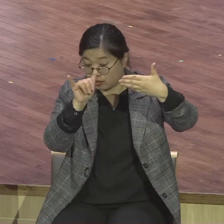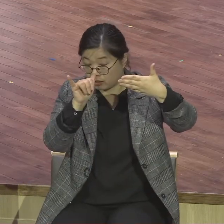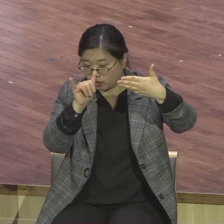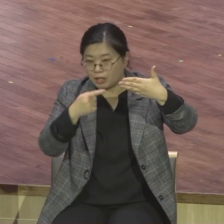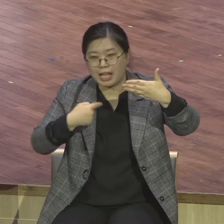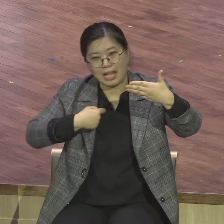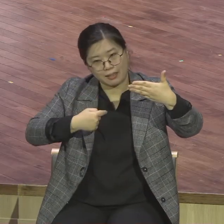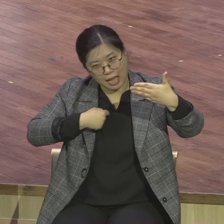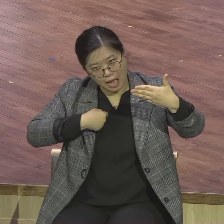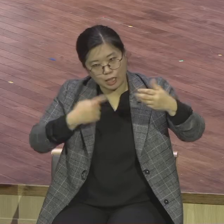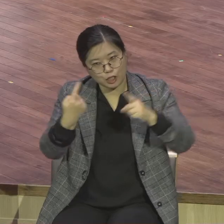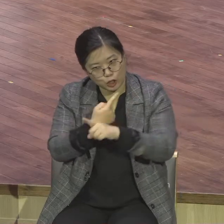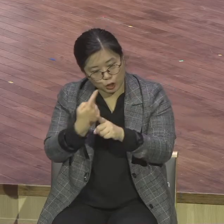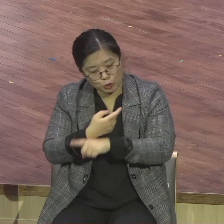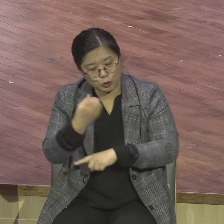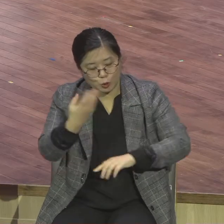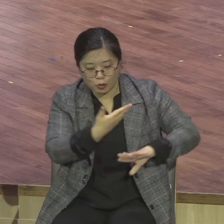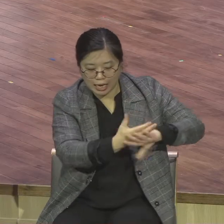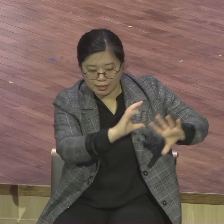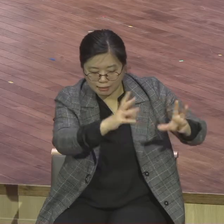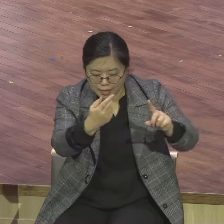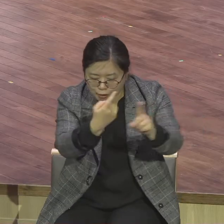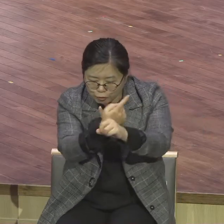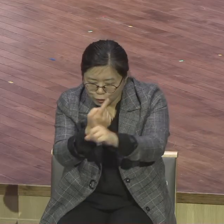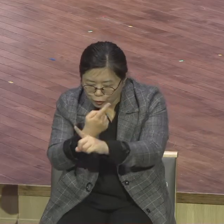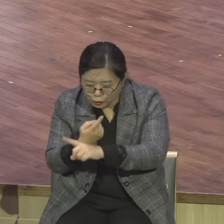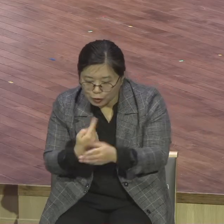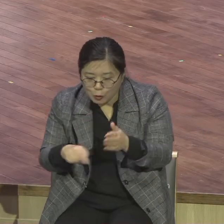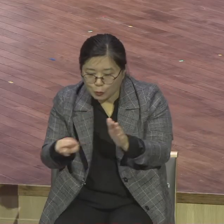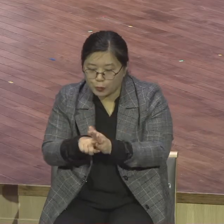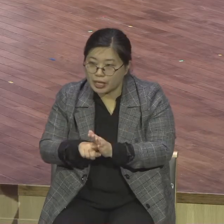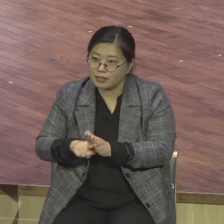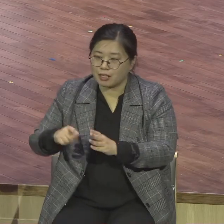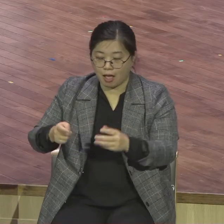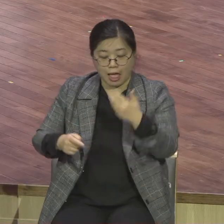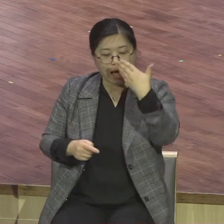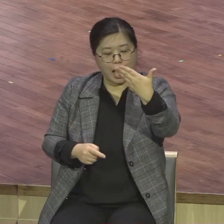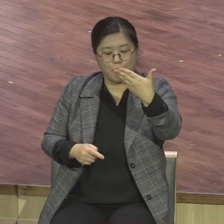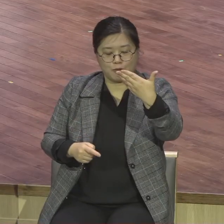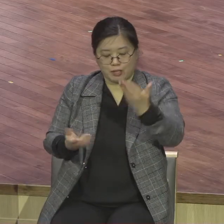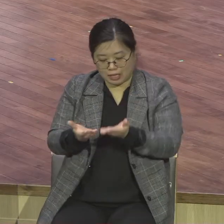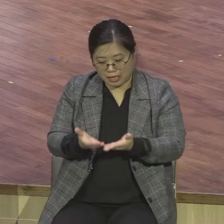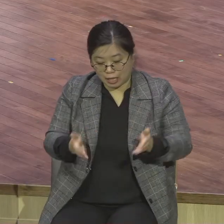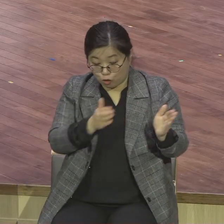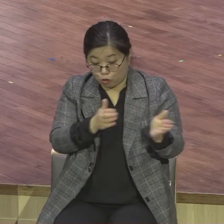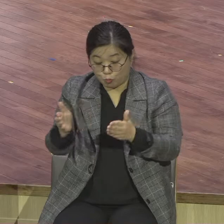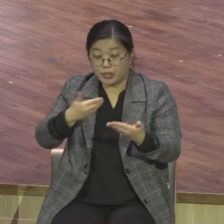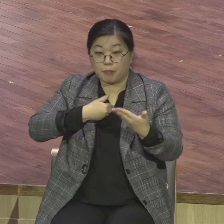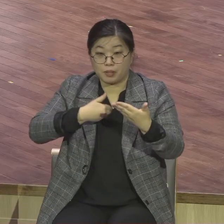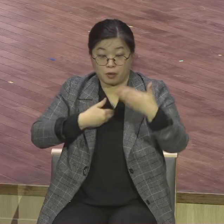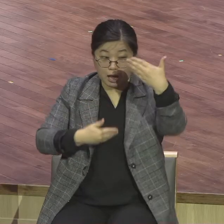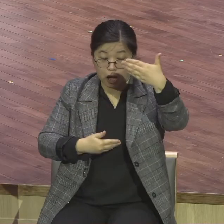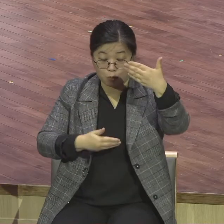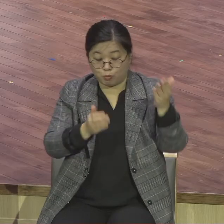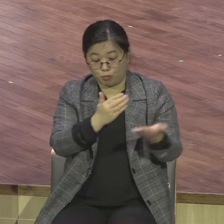치유하는 기도 응답을 받기 위해서 아홉 가지 세팅이 중요해요. 아홉 가지 세팅이 돼야